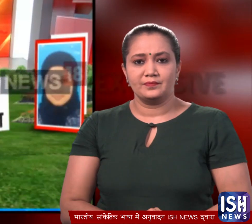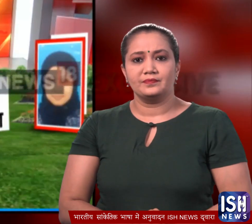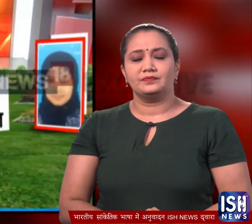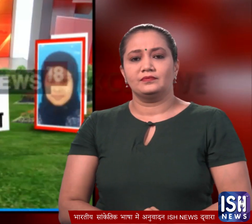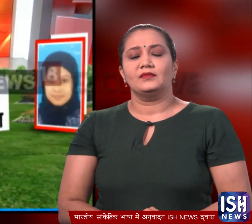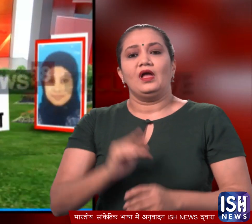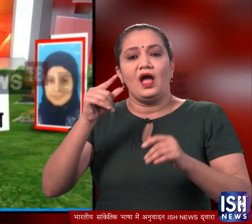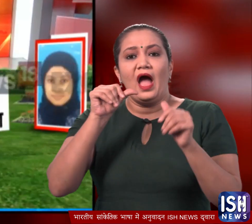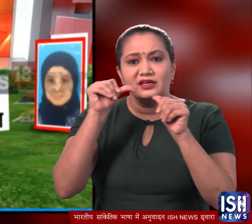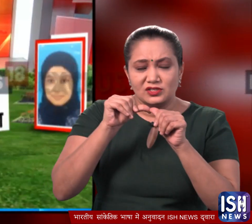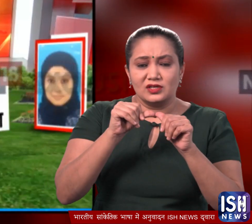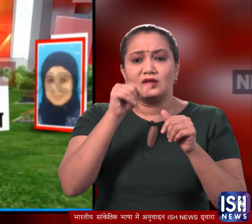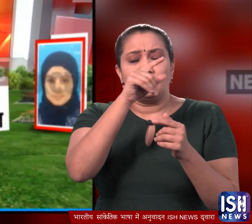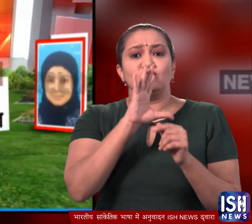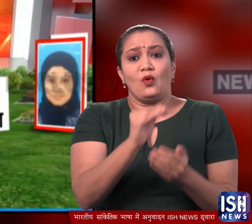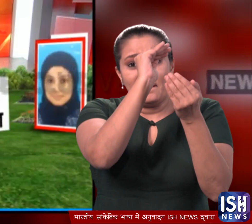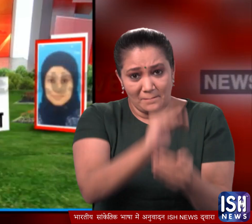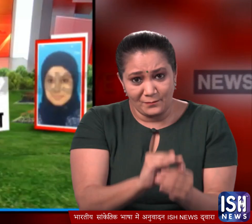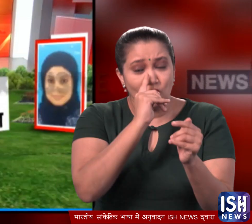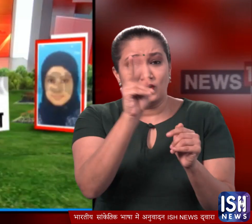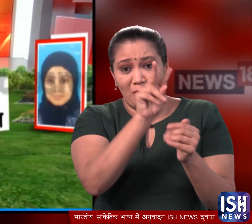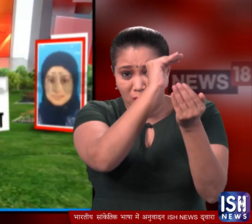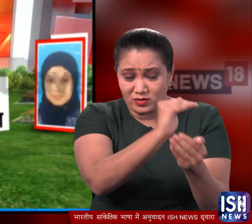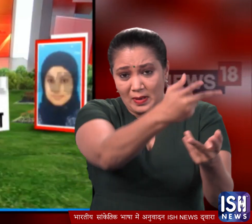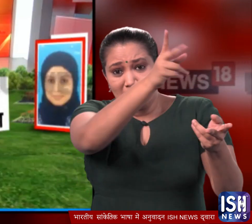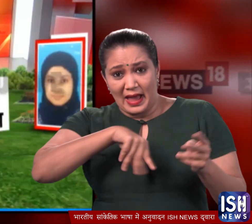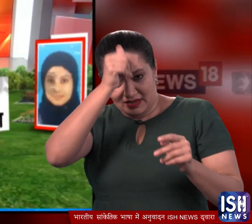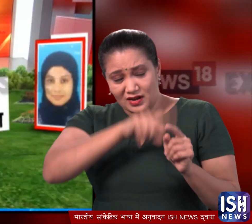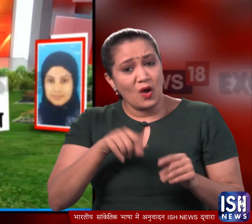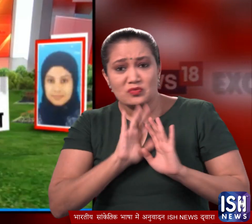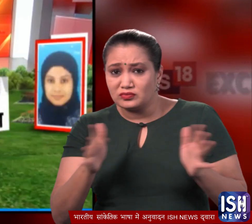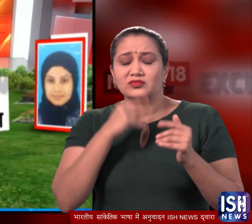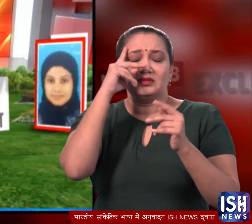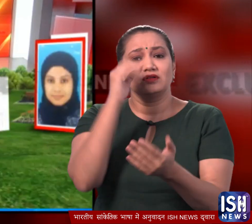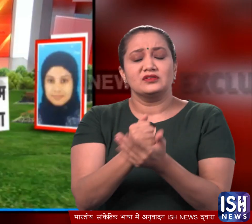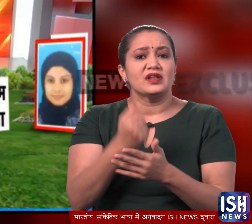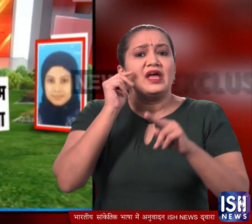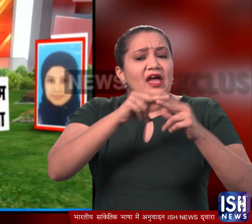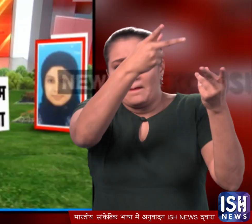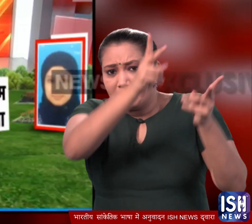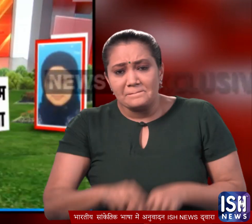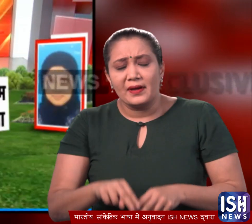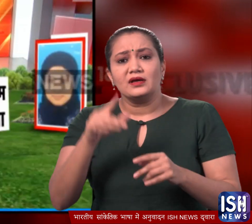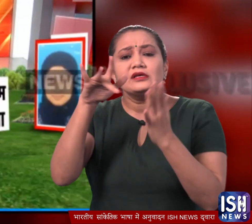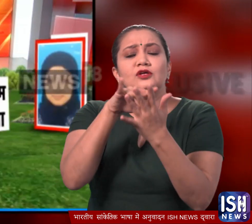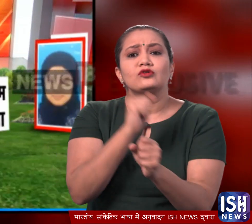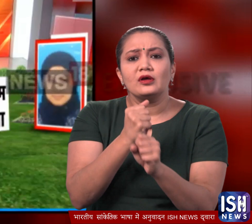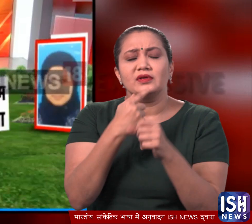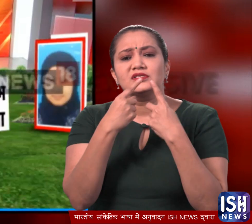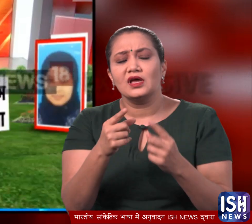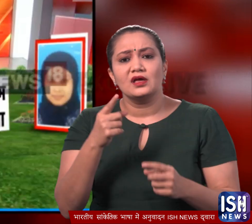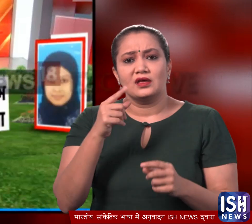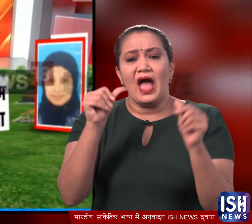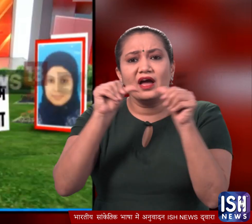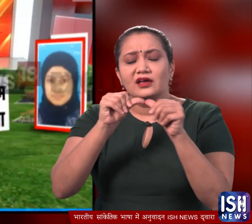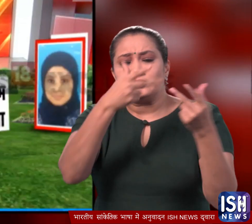चले कि आयशा के साथ ही वहां जन्मी उसकी बेटी की वतन वापसी होगी या नहीं। अगर होगी तो केंद्र सरकार यह साफ करे कि आयशा को